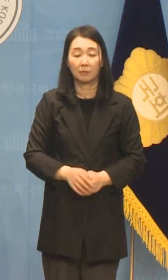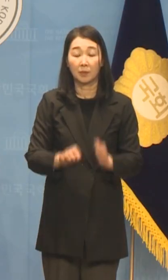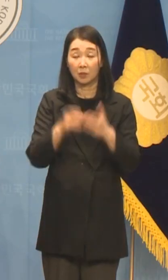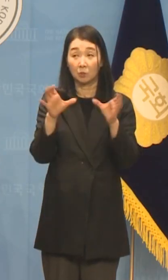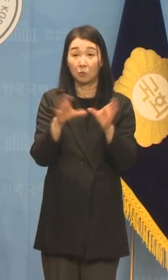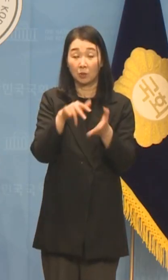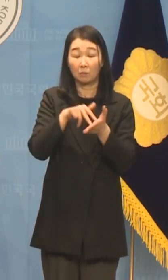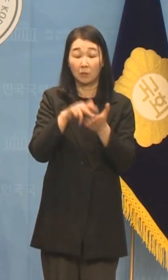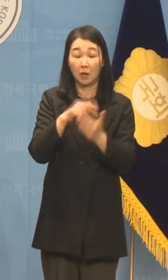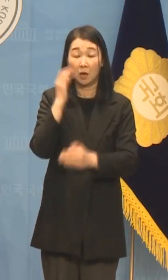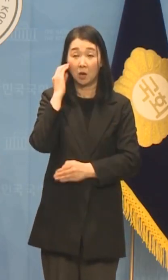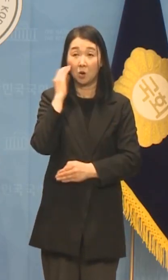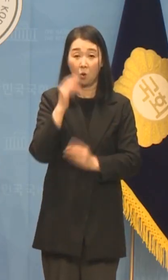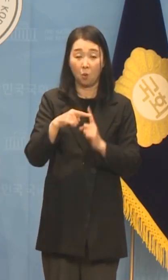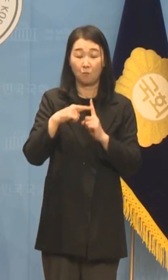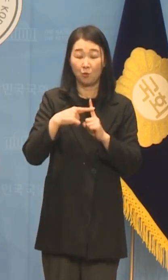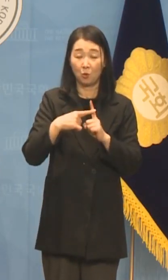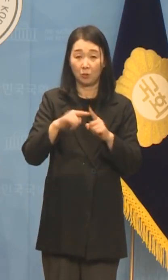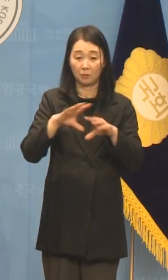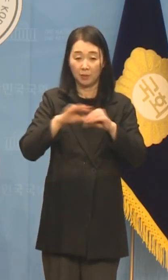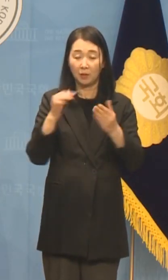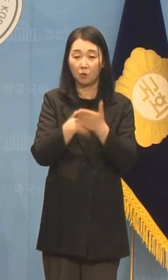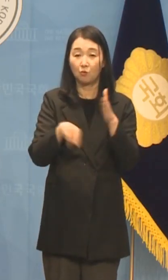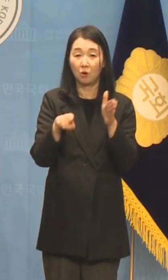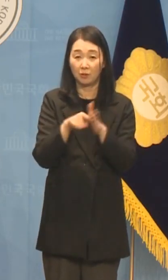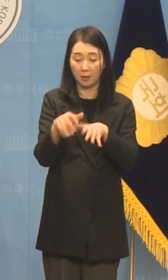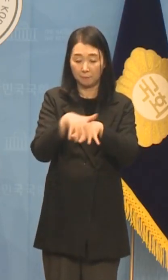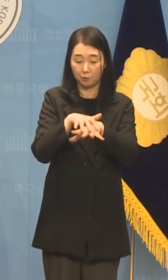진보당은 홈플러스 대책위를 출범합니다.